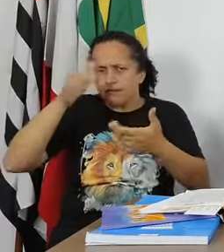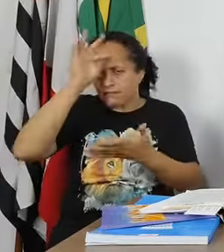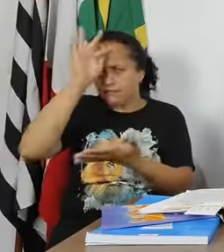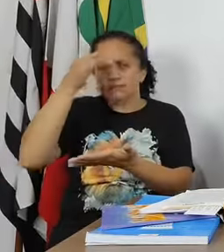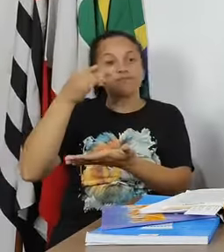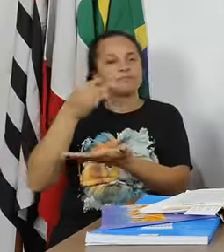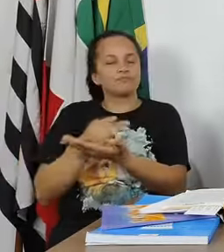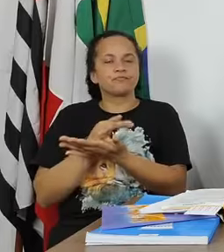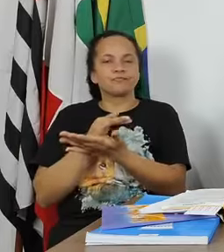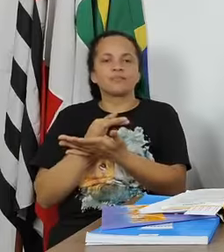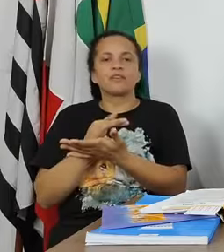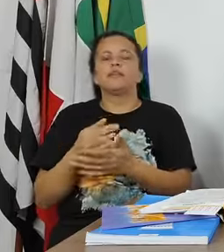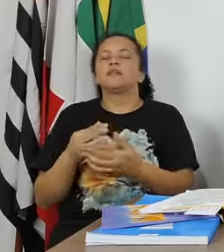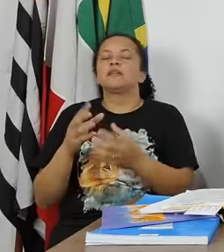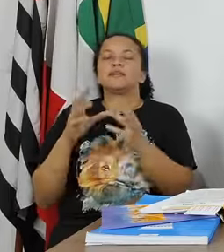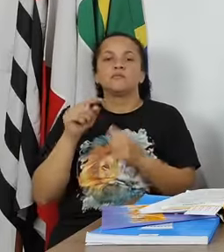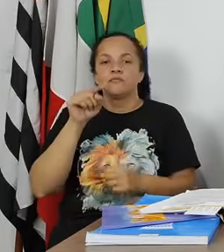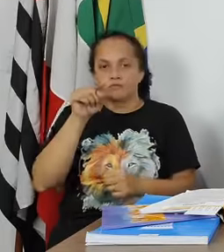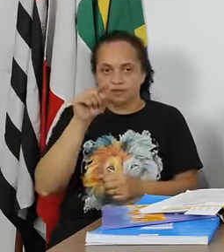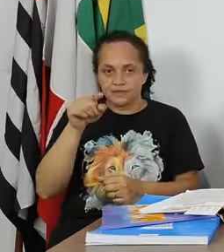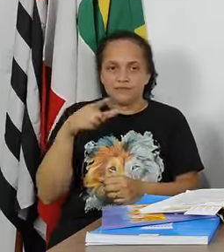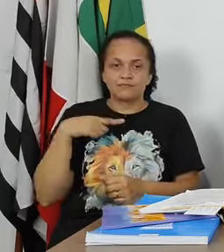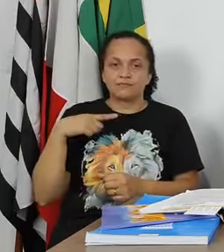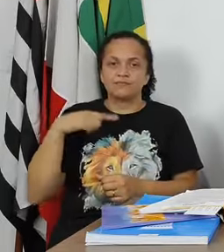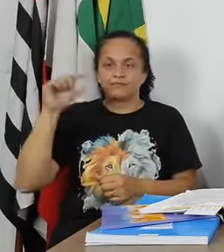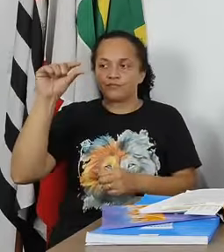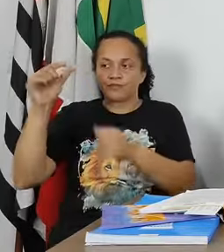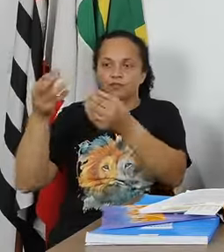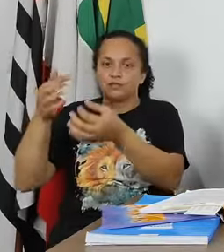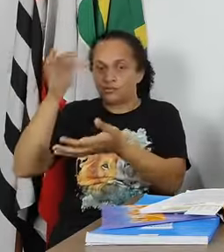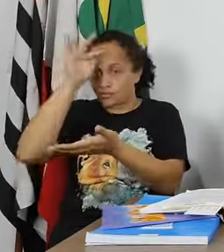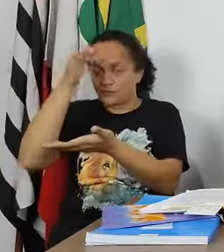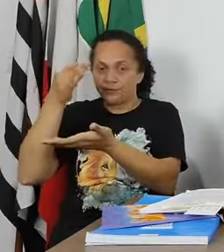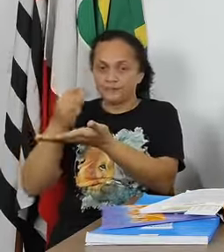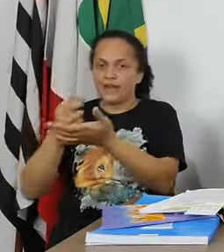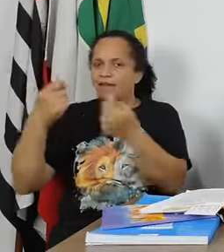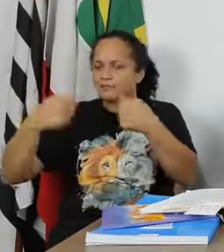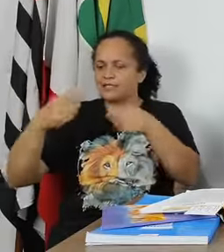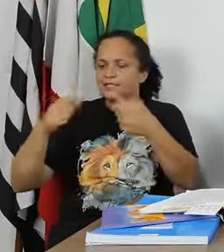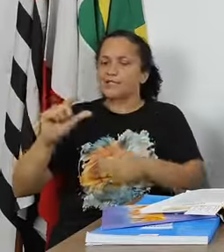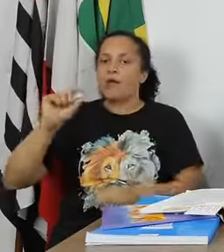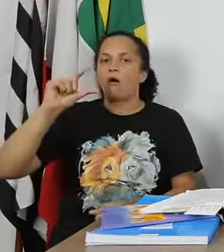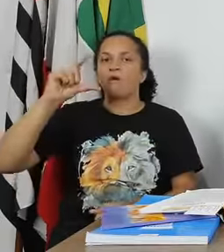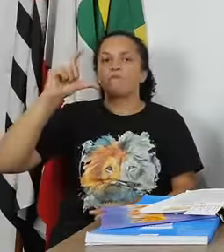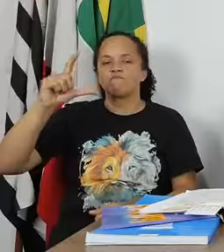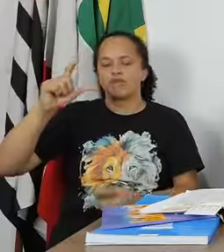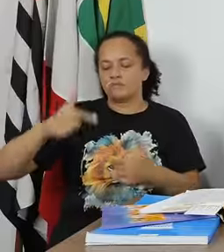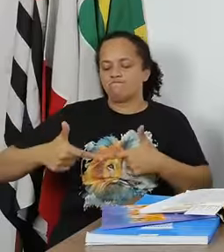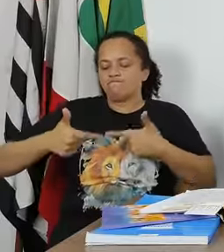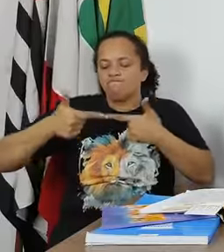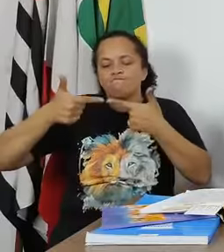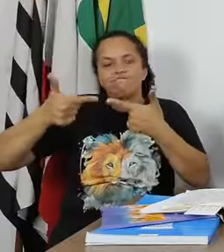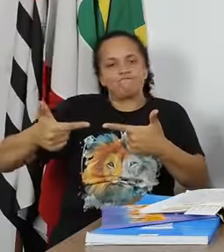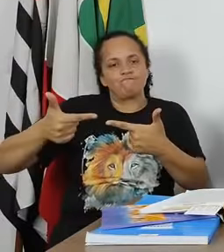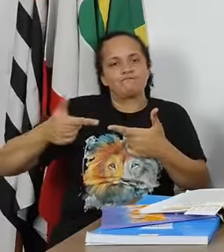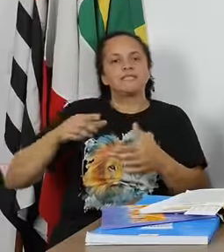que uma vez por todas foi entregue aos santos. Esse é o segredo. Nós temos que batalhar diligentemente pela nossa